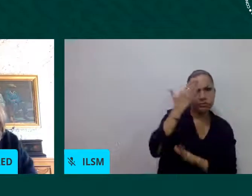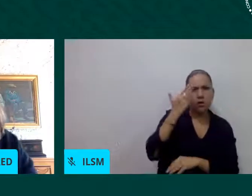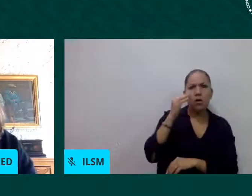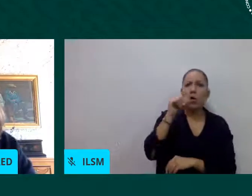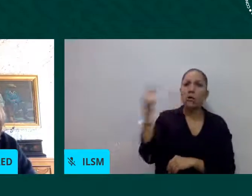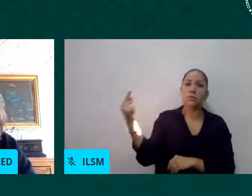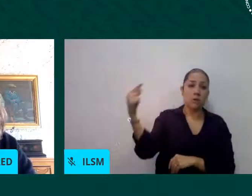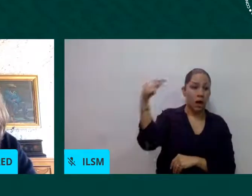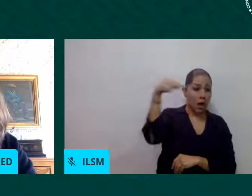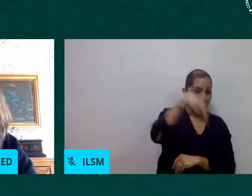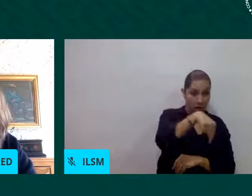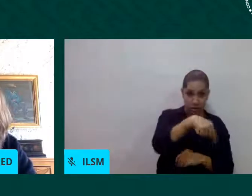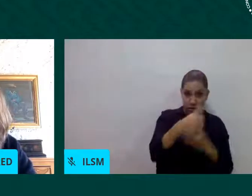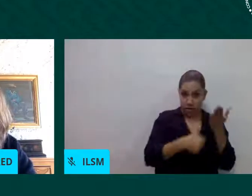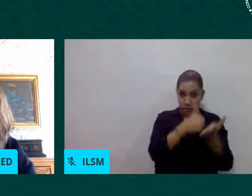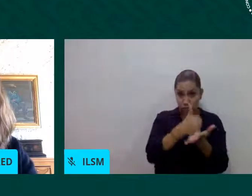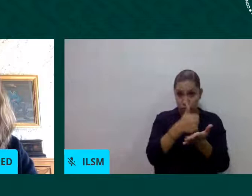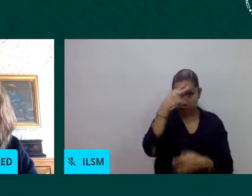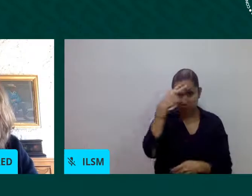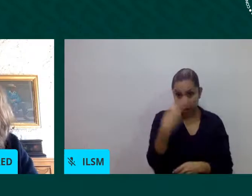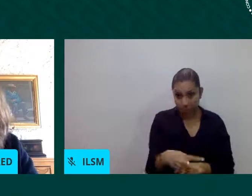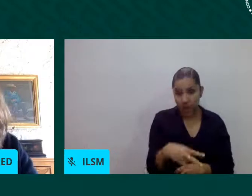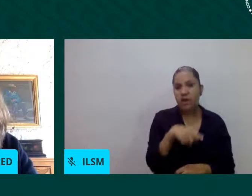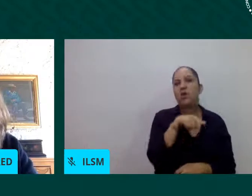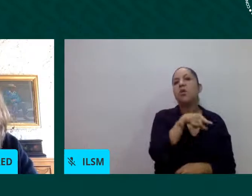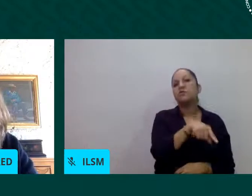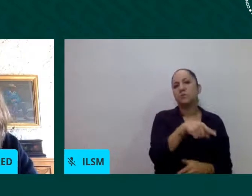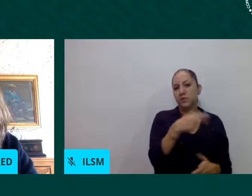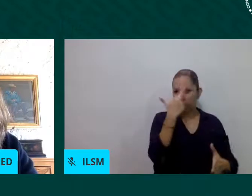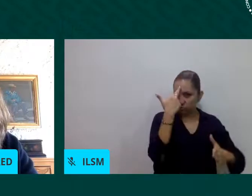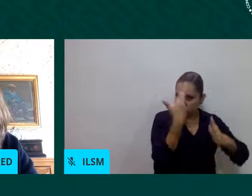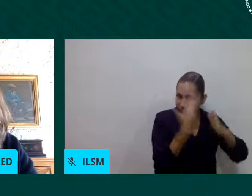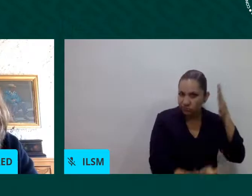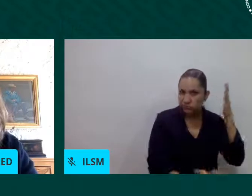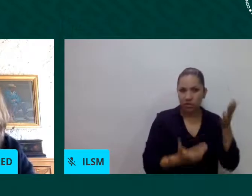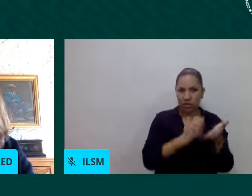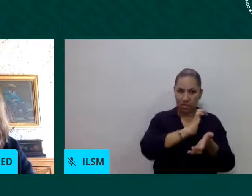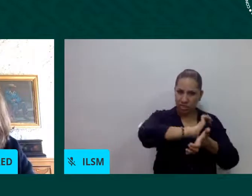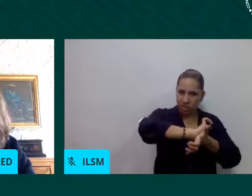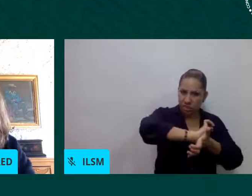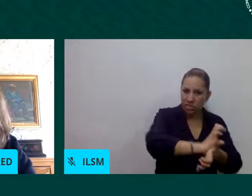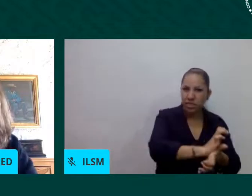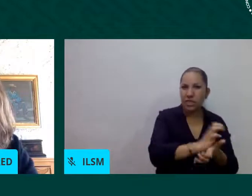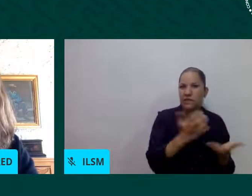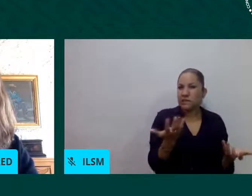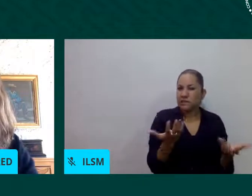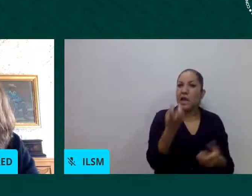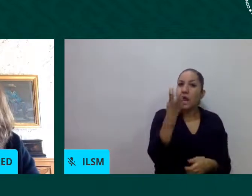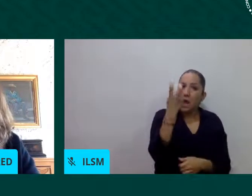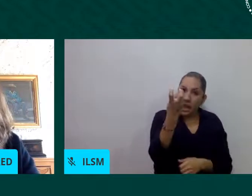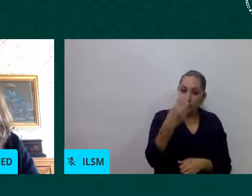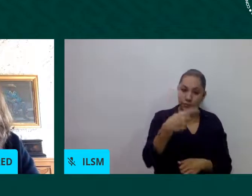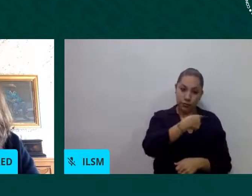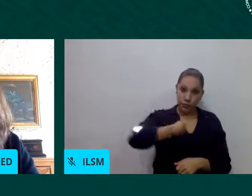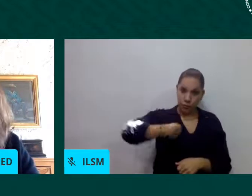realiza el COPRED la tarea que nos toca a nosotros desde el consejo es precisamente difundir información